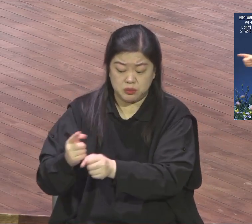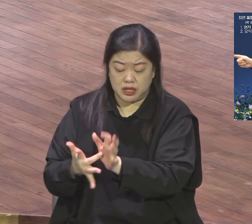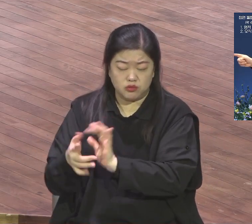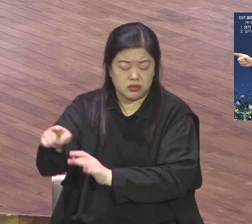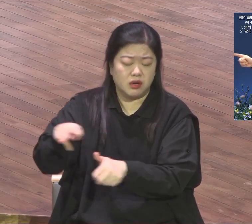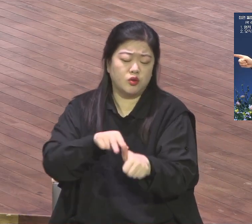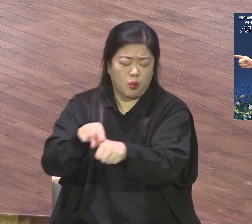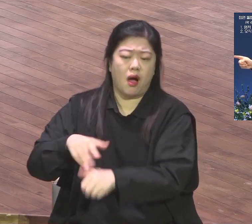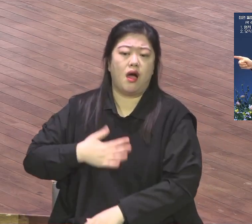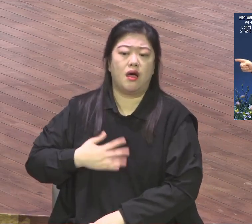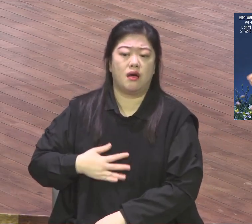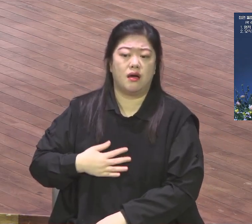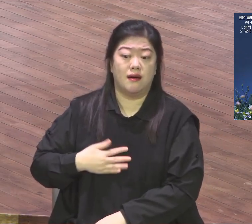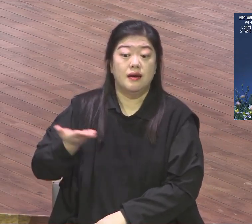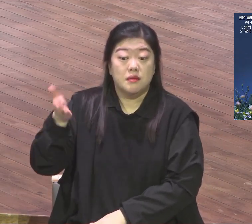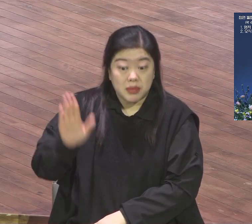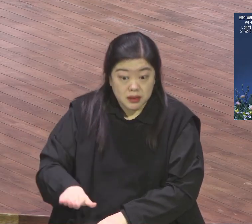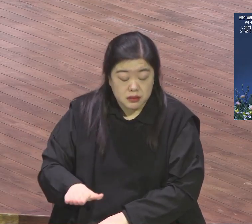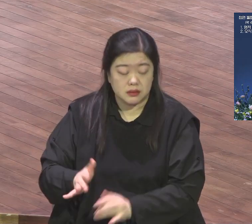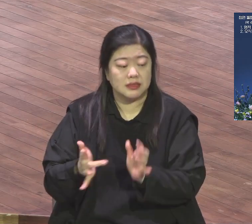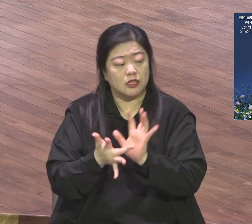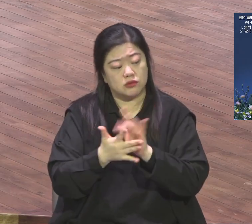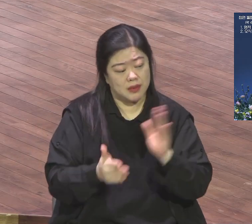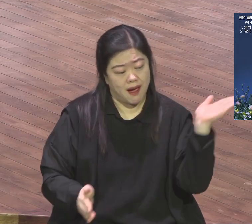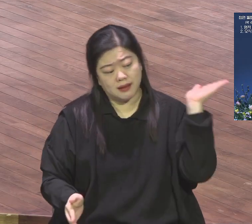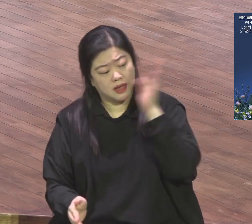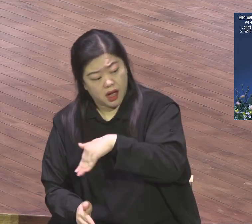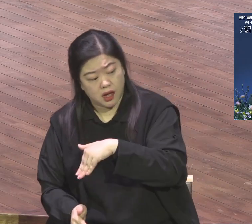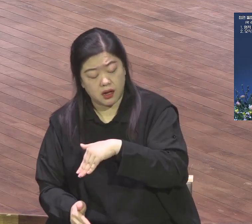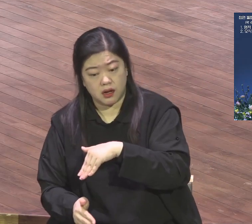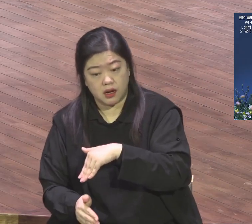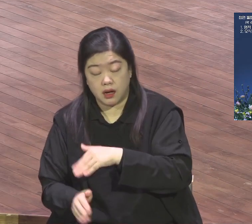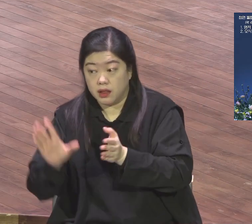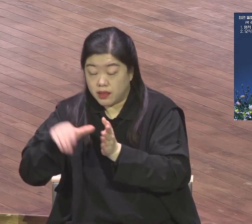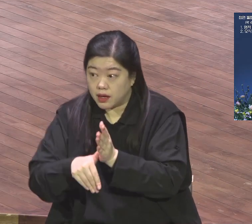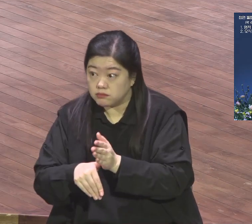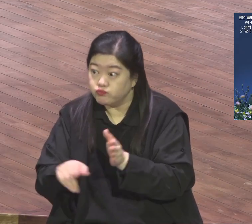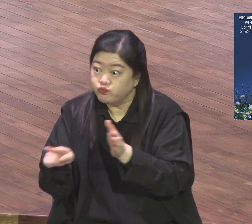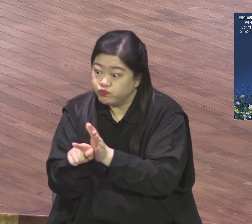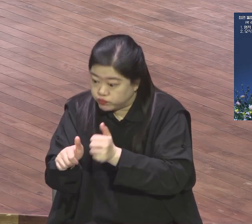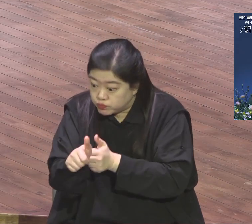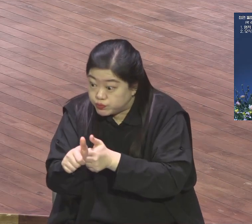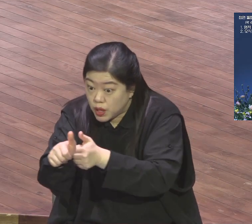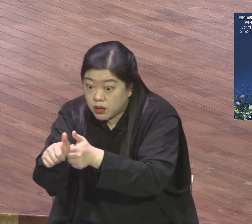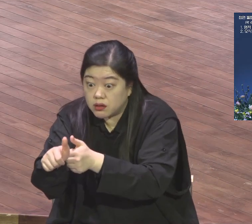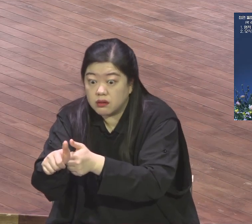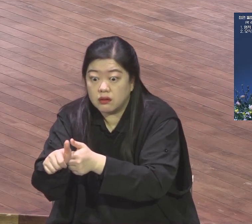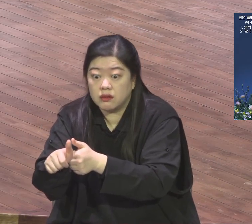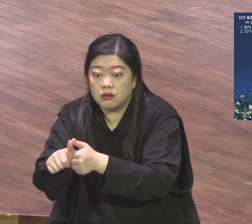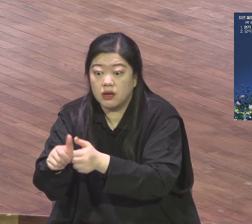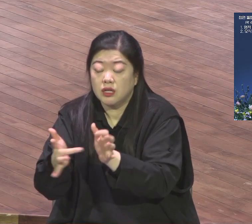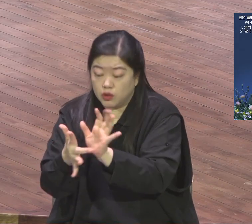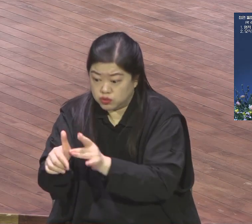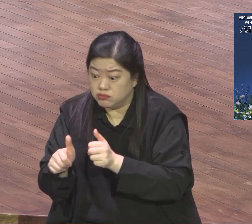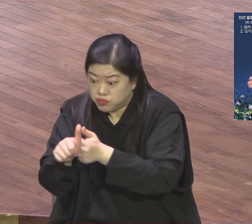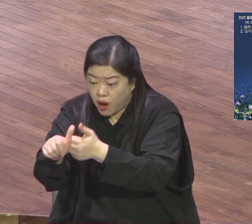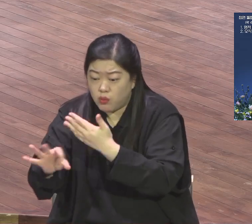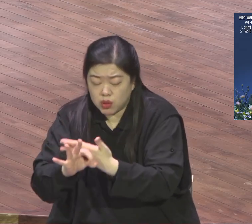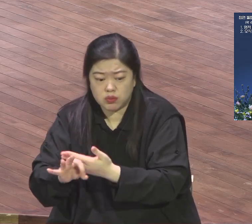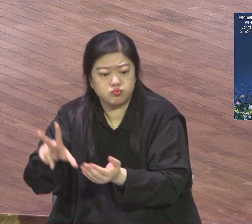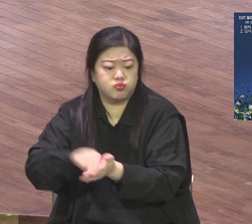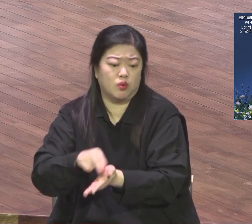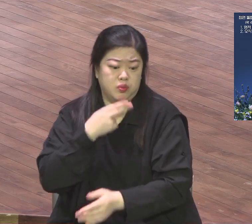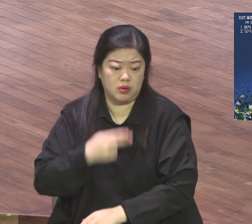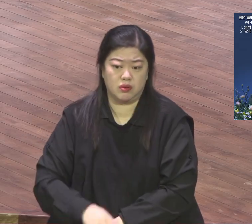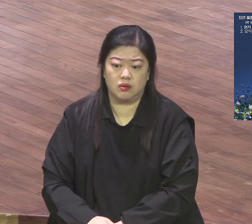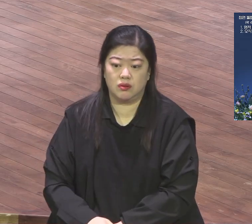저 바다 건너편으로 가자 했으면 뭐요? 예수님 책임지는 거예요. 아멘. 예수님이 2, 3천, 5천조 세 번만 해라.